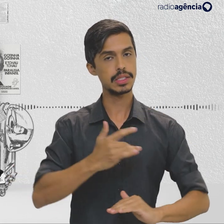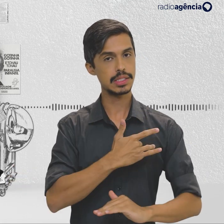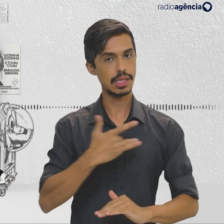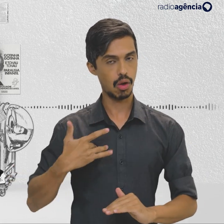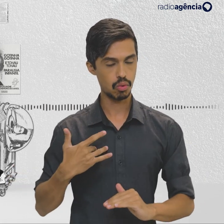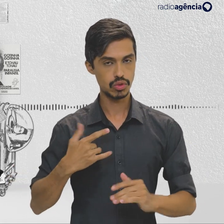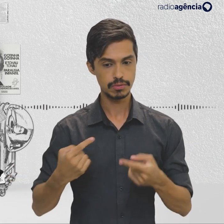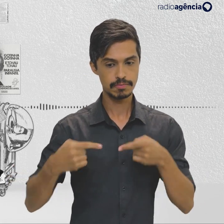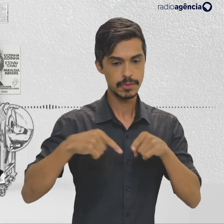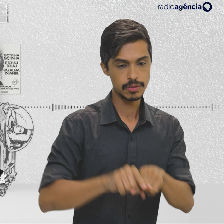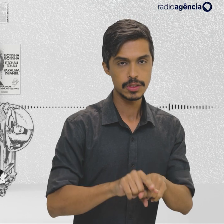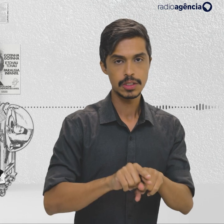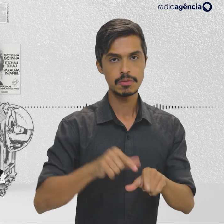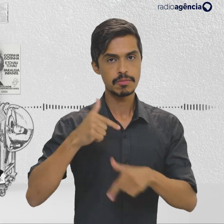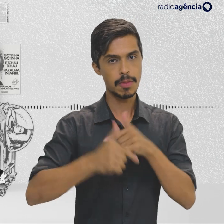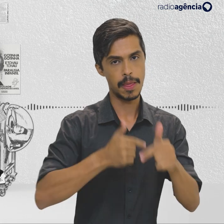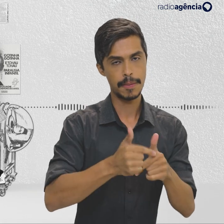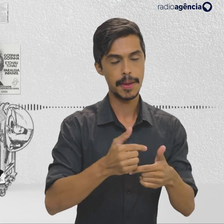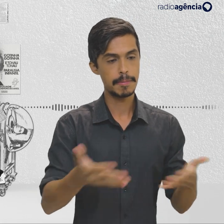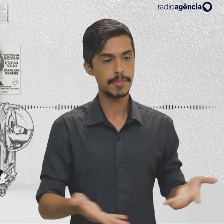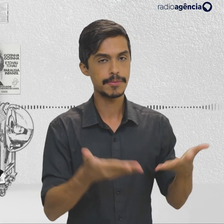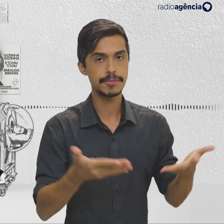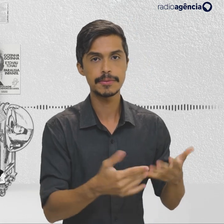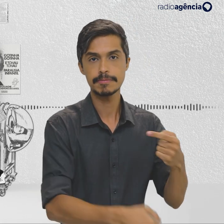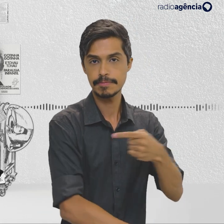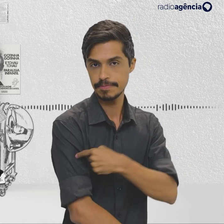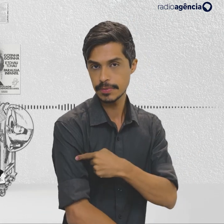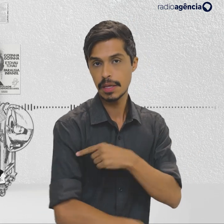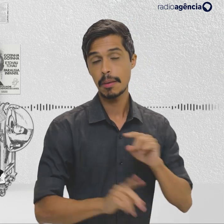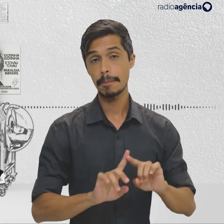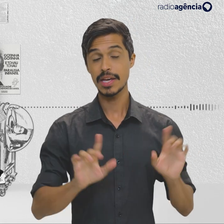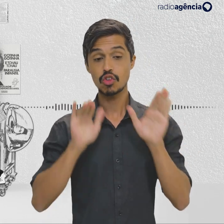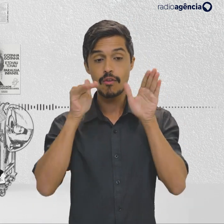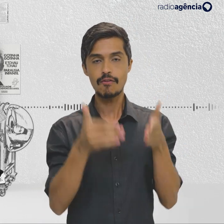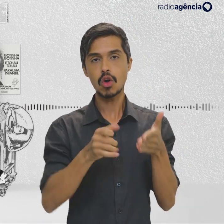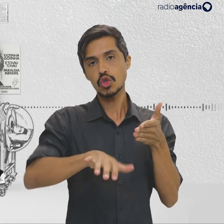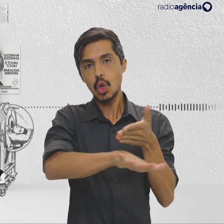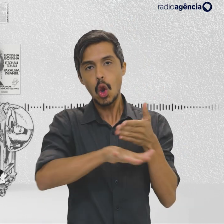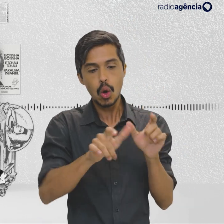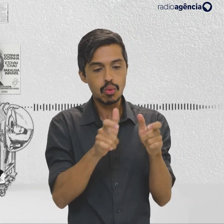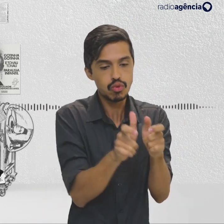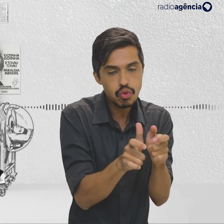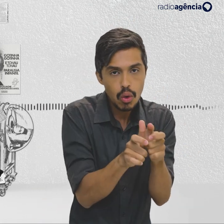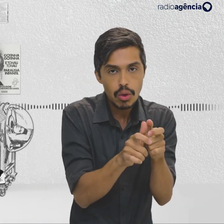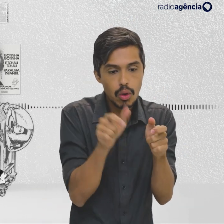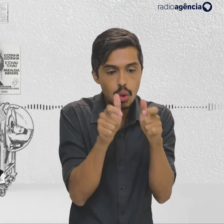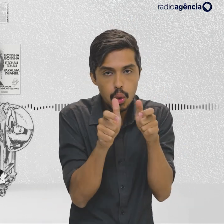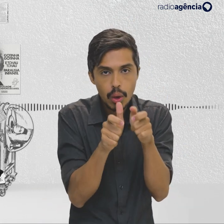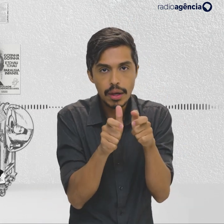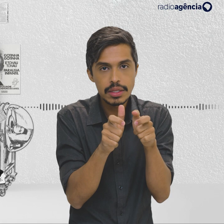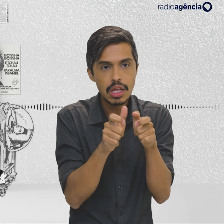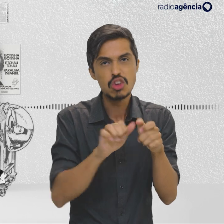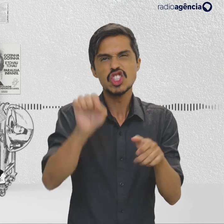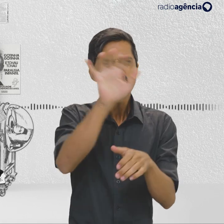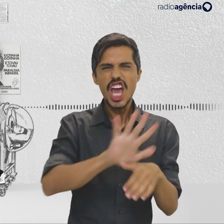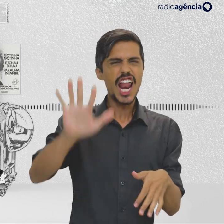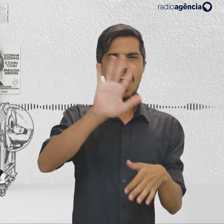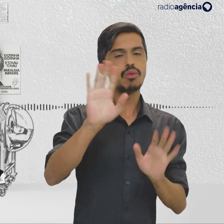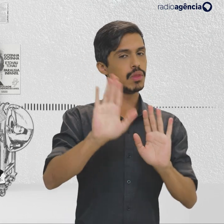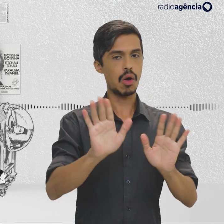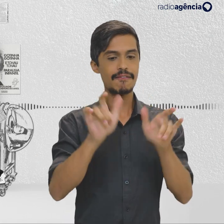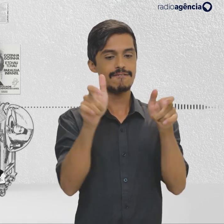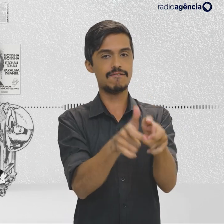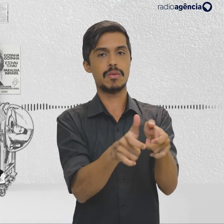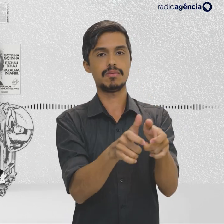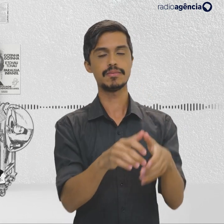profissionais de saúde de maneira nós termos uma mobilização mas com foco no território e não uma algo uniforme para